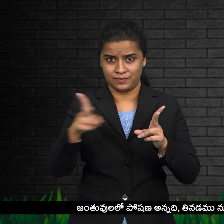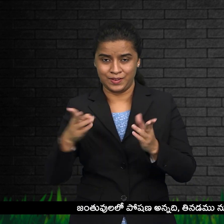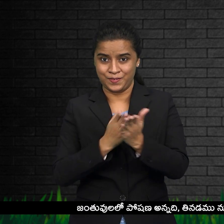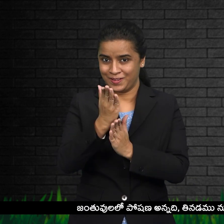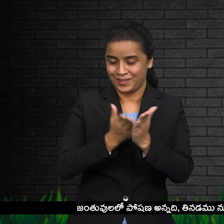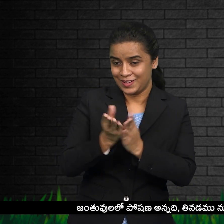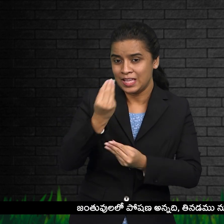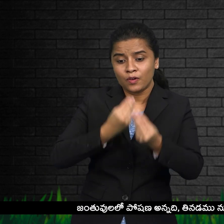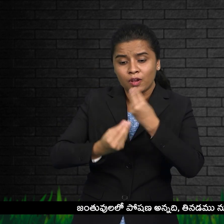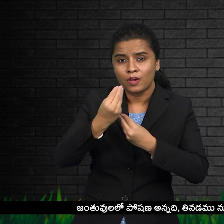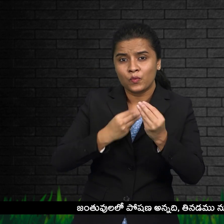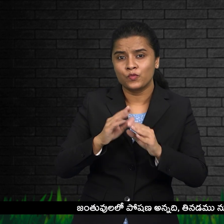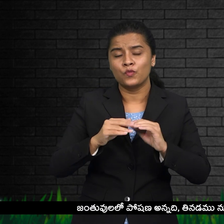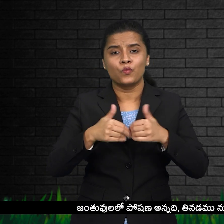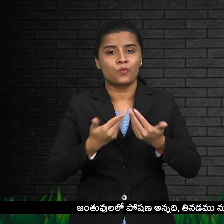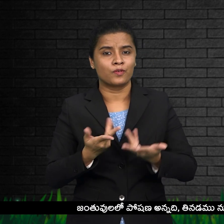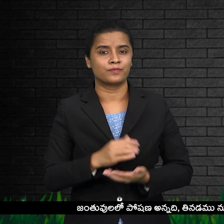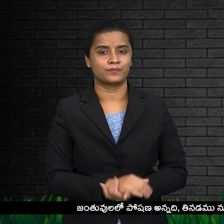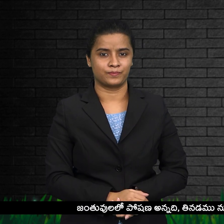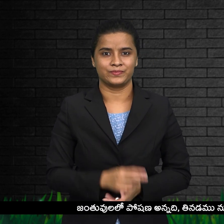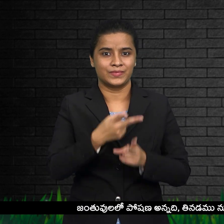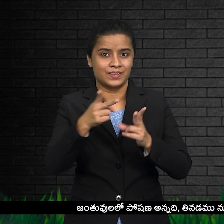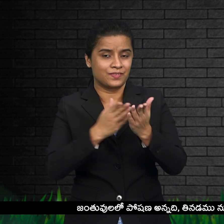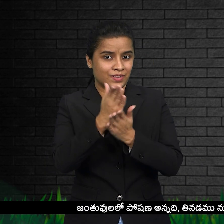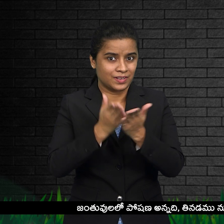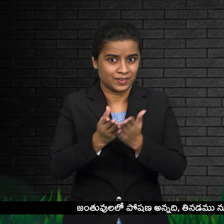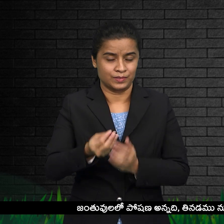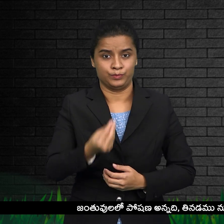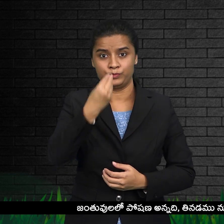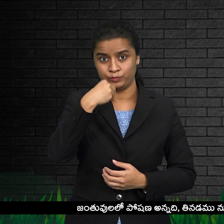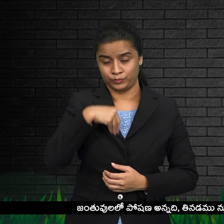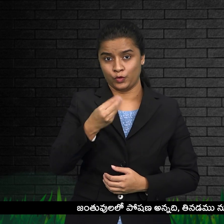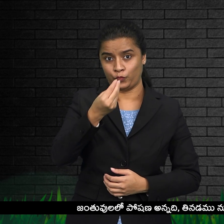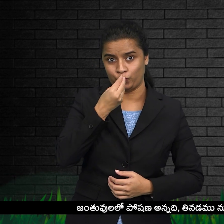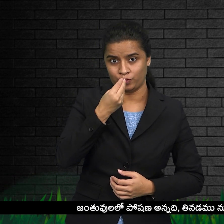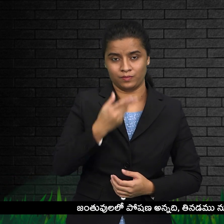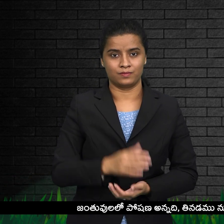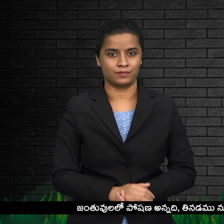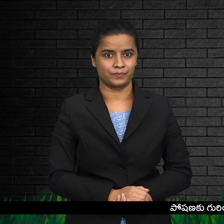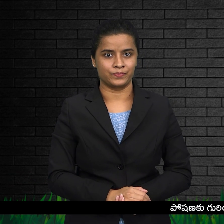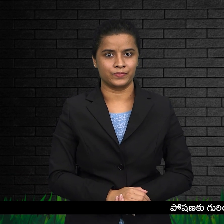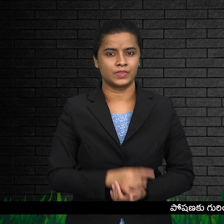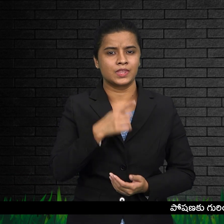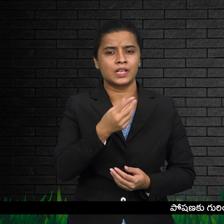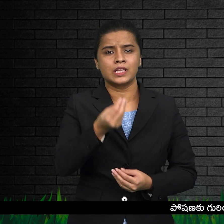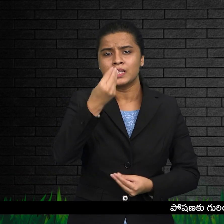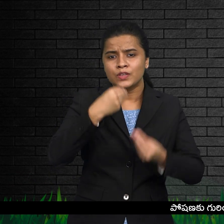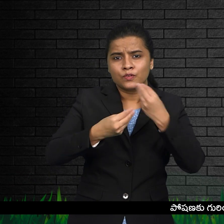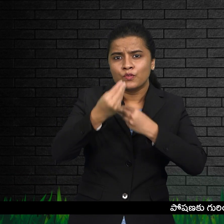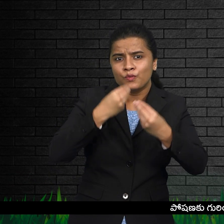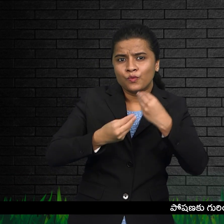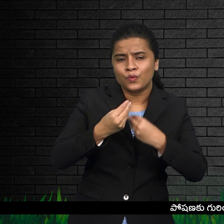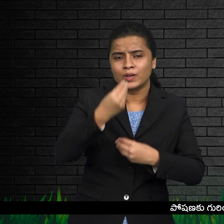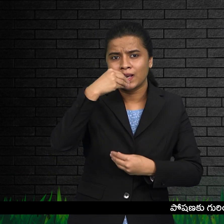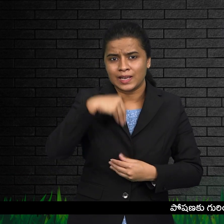జంతువులలో పోషణ అన్నది తినడం నుండి విసర్జన వరకు వివిధ దశలను కలిగి ఉంటుంది. పోషణకు